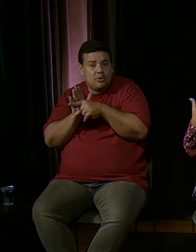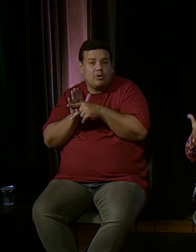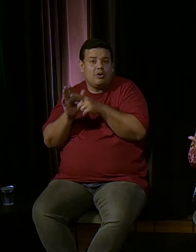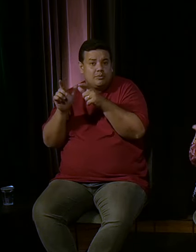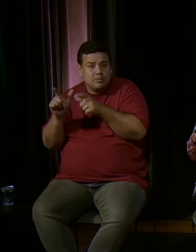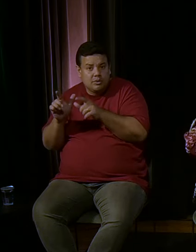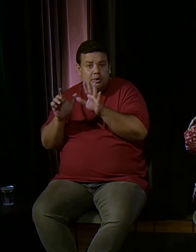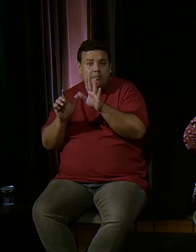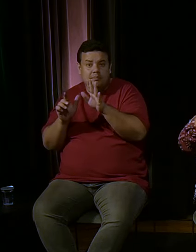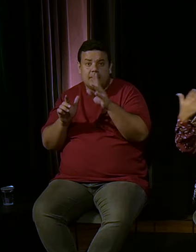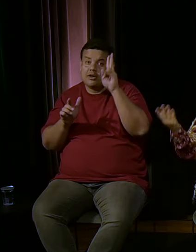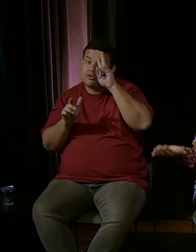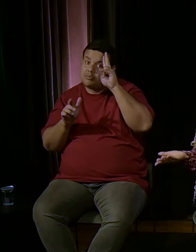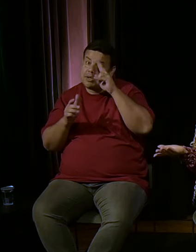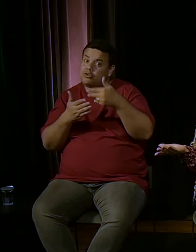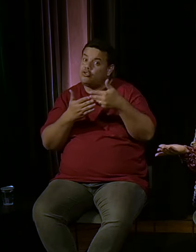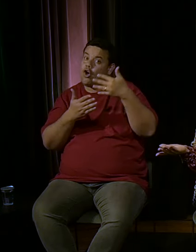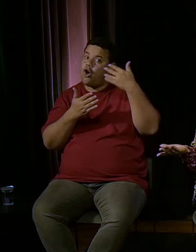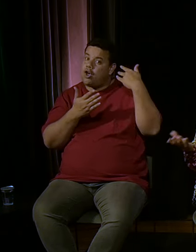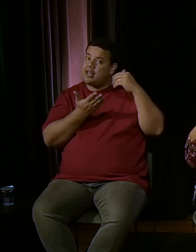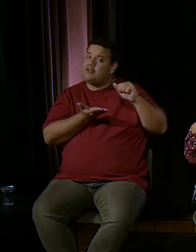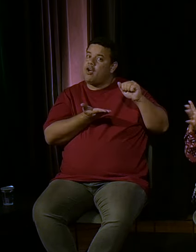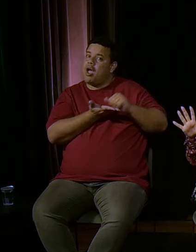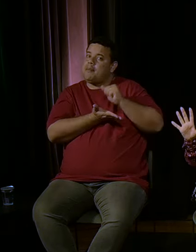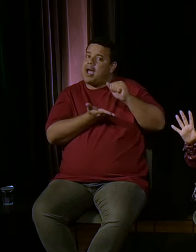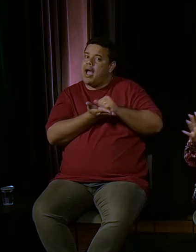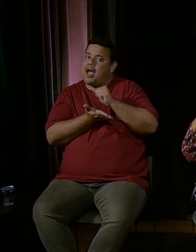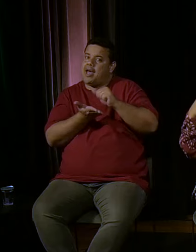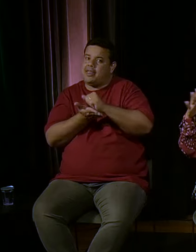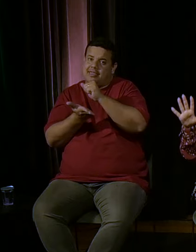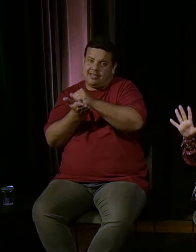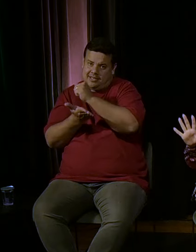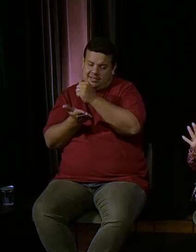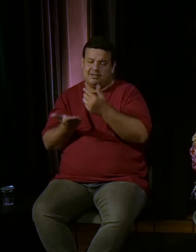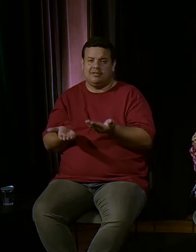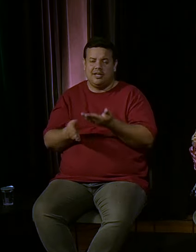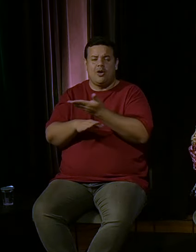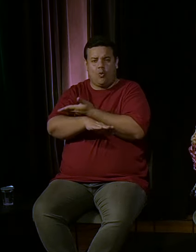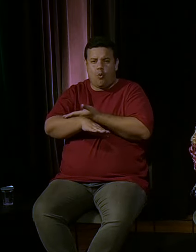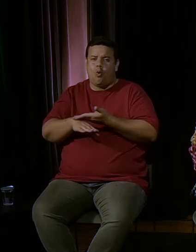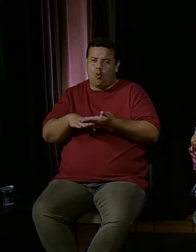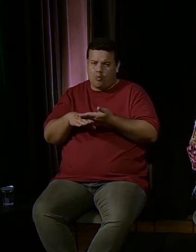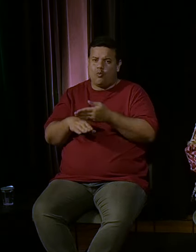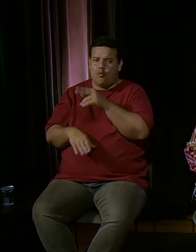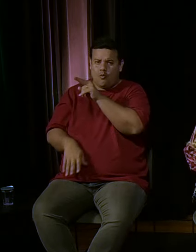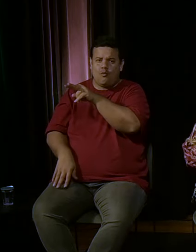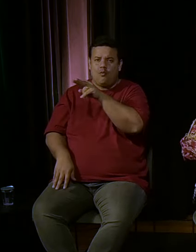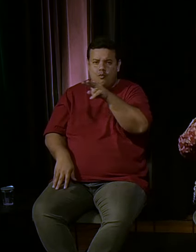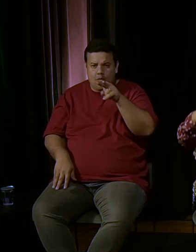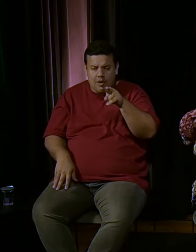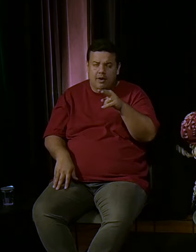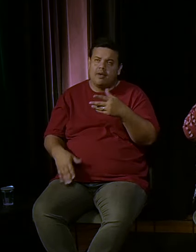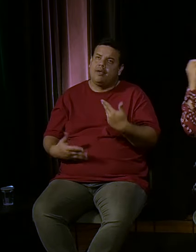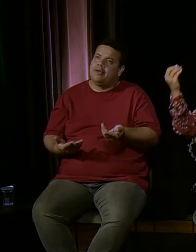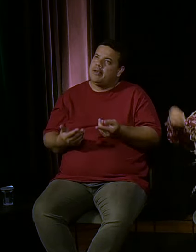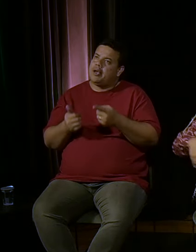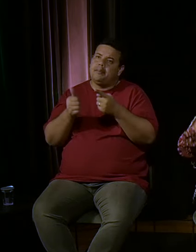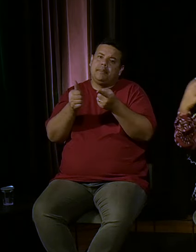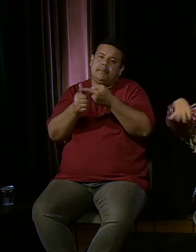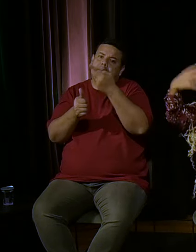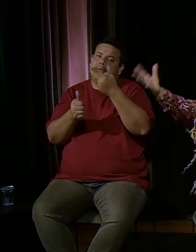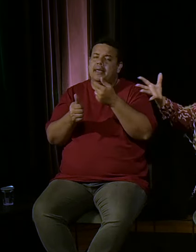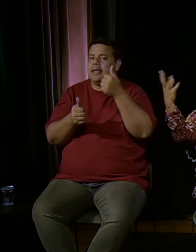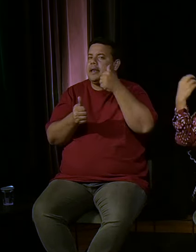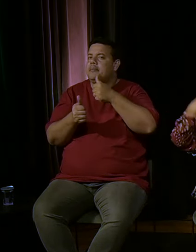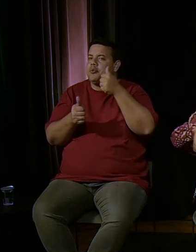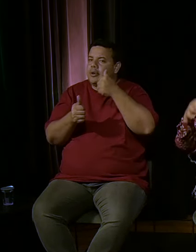perante uma história que é de apagamento, né? É muito comum, sei lá, a gente ver a primeira mulher